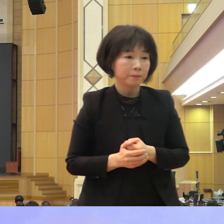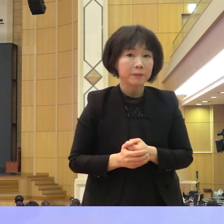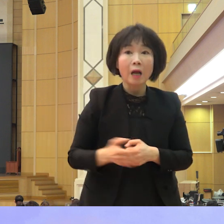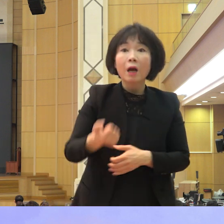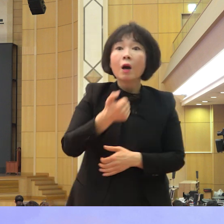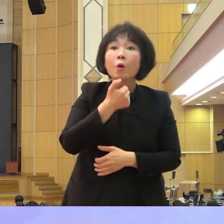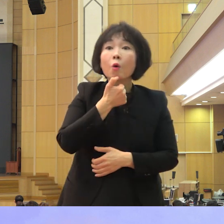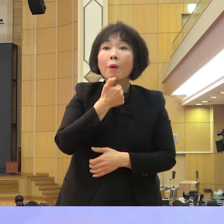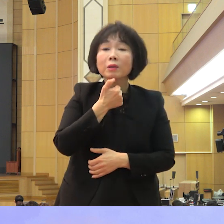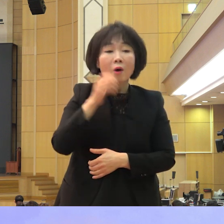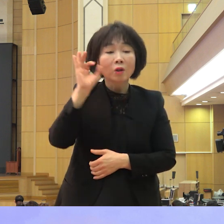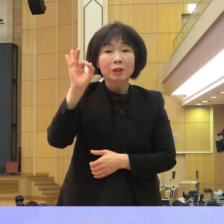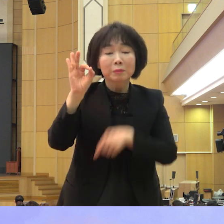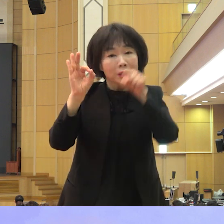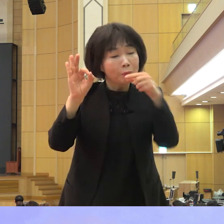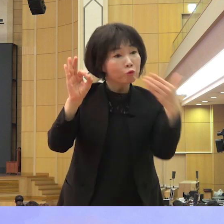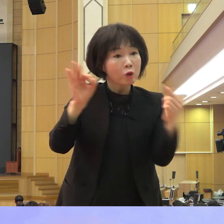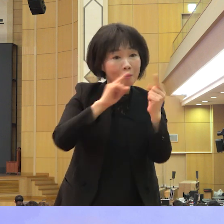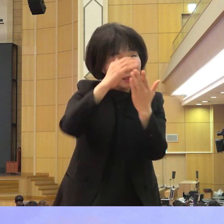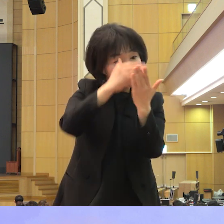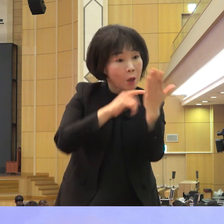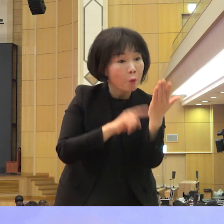10장 9절 말씀에 보면 이런 말씀 있죠.